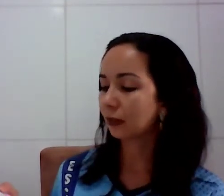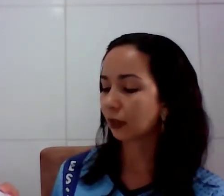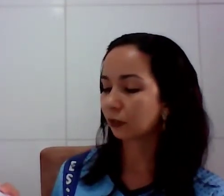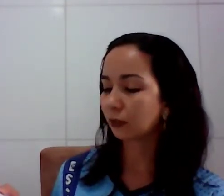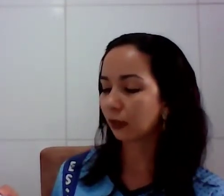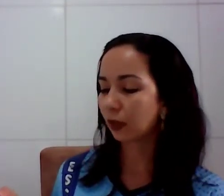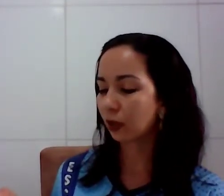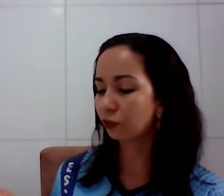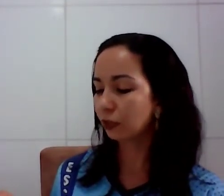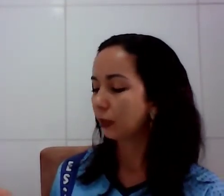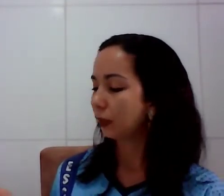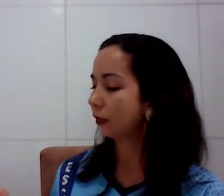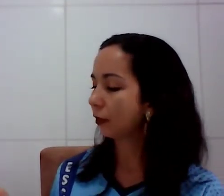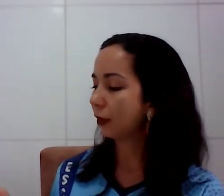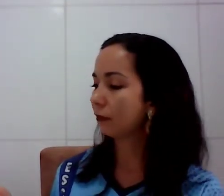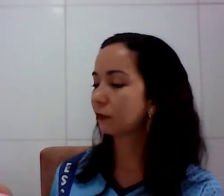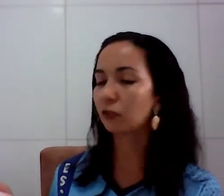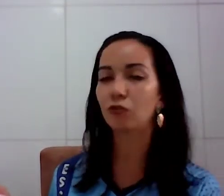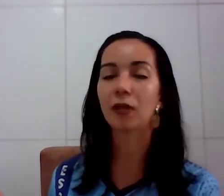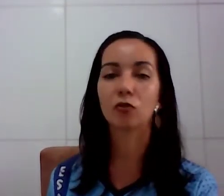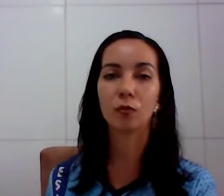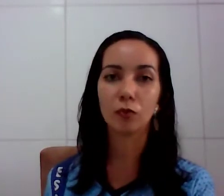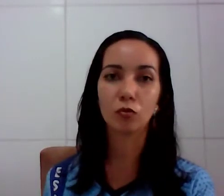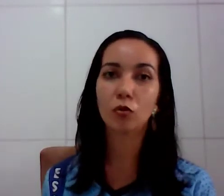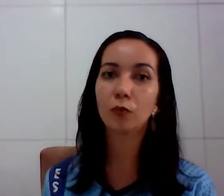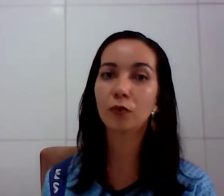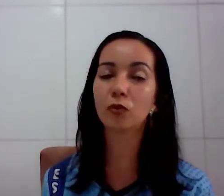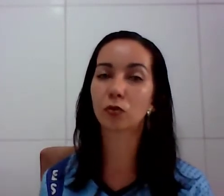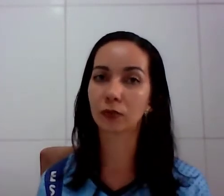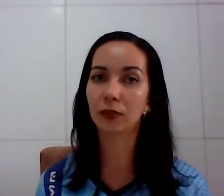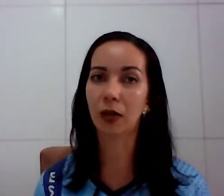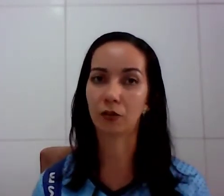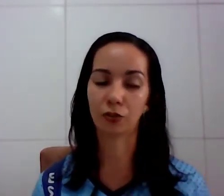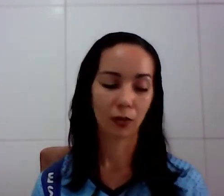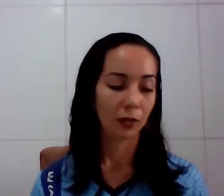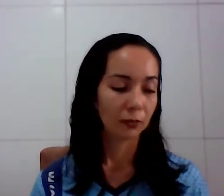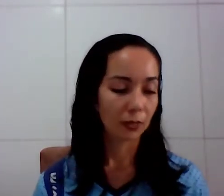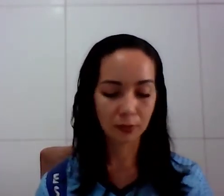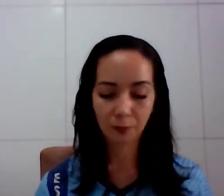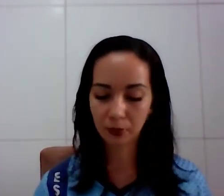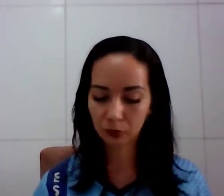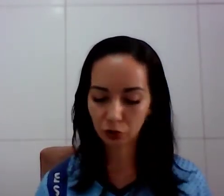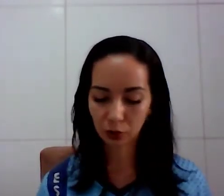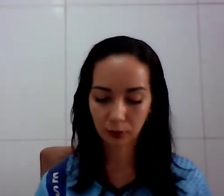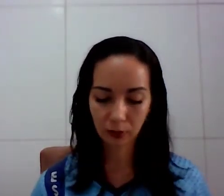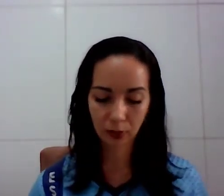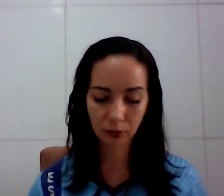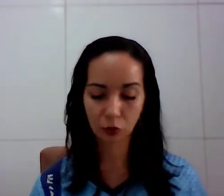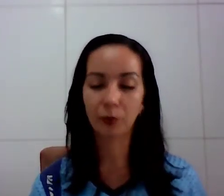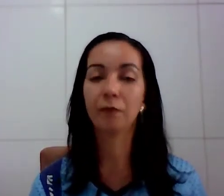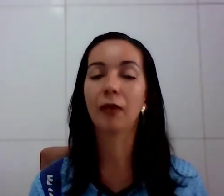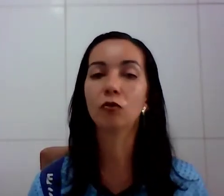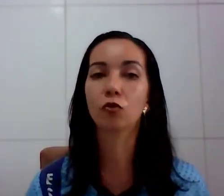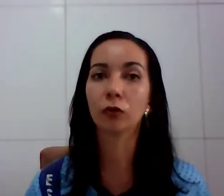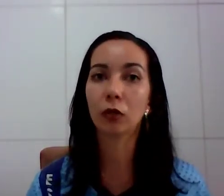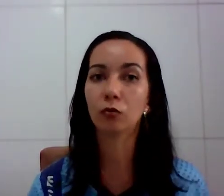e a sociedade, e também vamos estudar sobre os grupos sociais. Na disciplina de história tem esses primeiros conteúdos